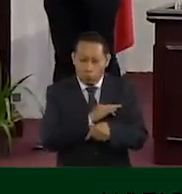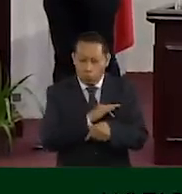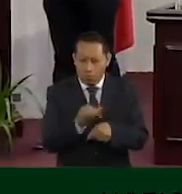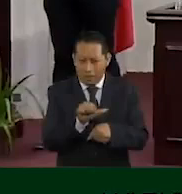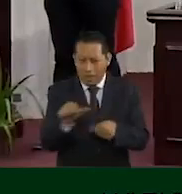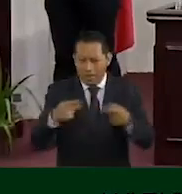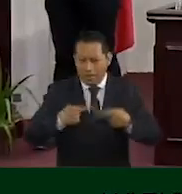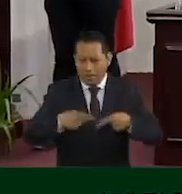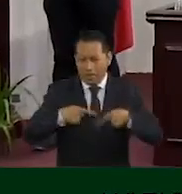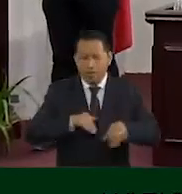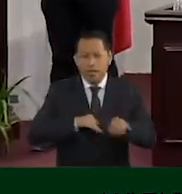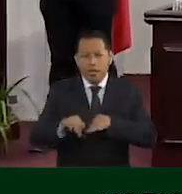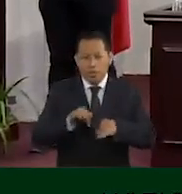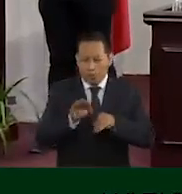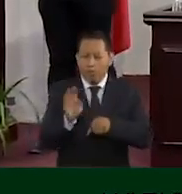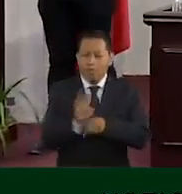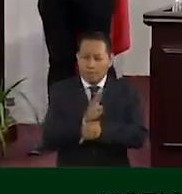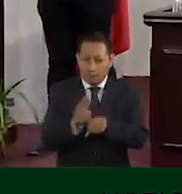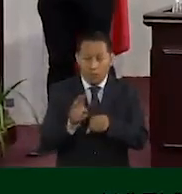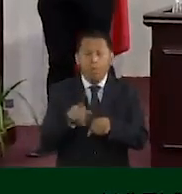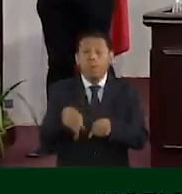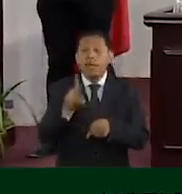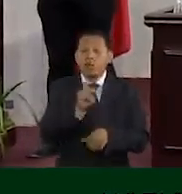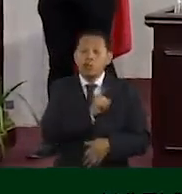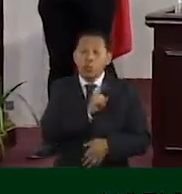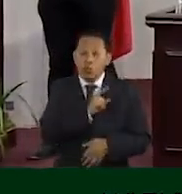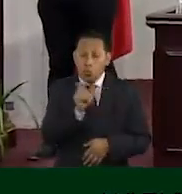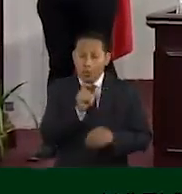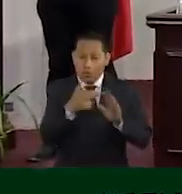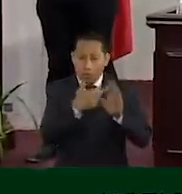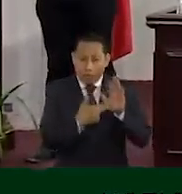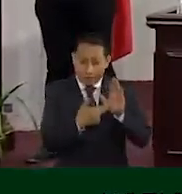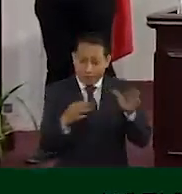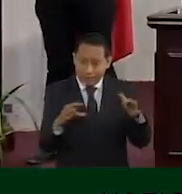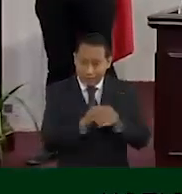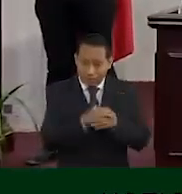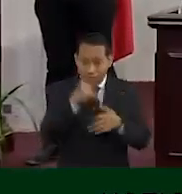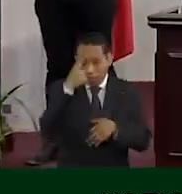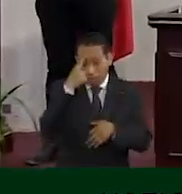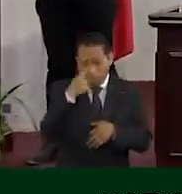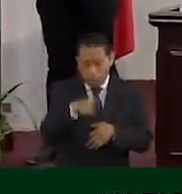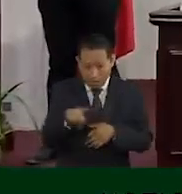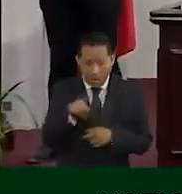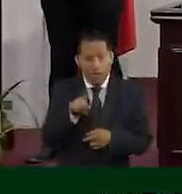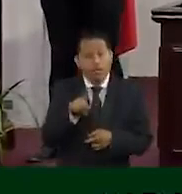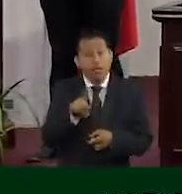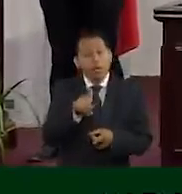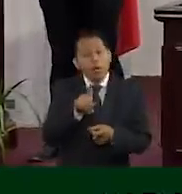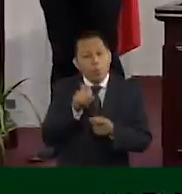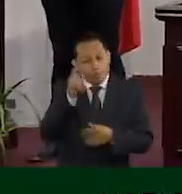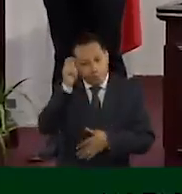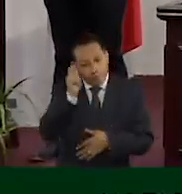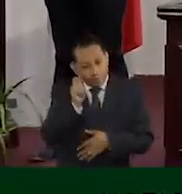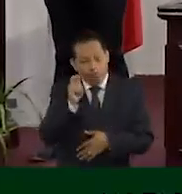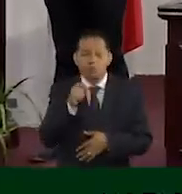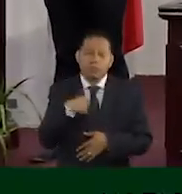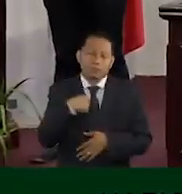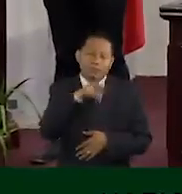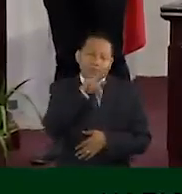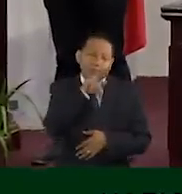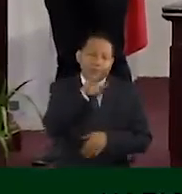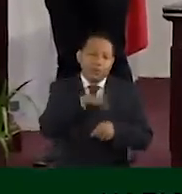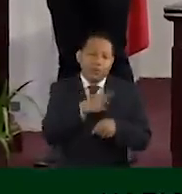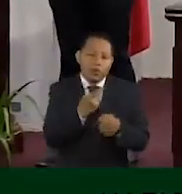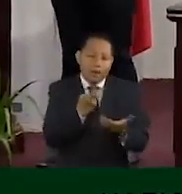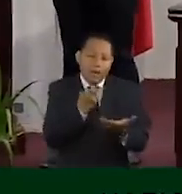solo beneficiaría a aquellos que reúnan los requisitos para poder cobrar una pensión. Por lo tanto, me preocupa que esta reforma